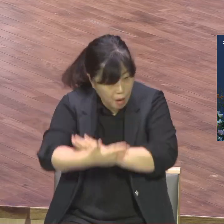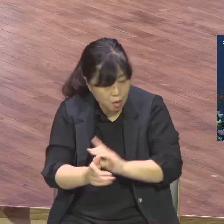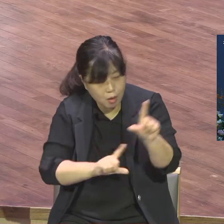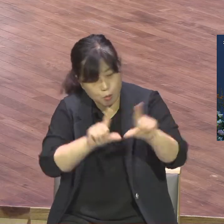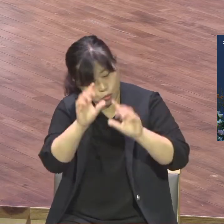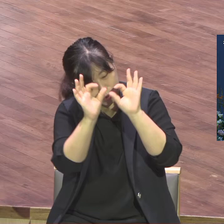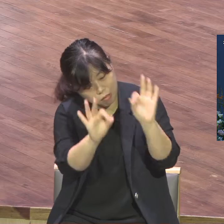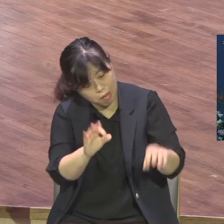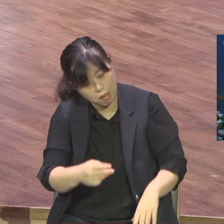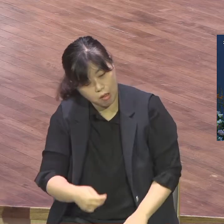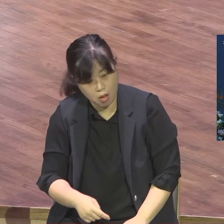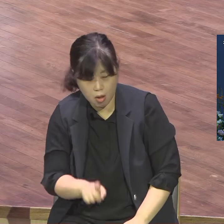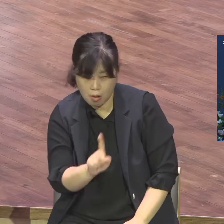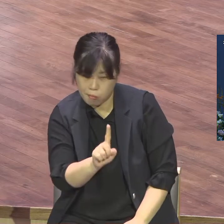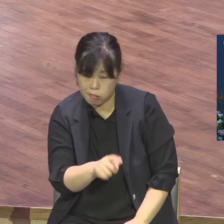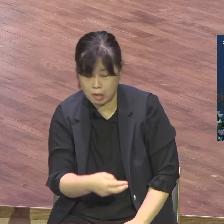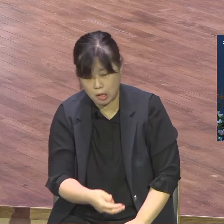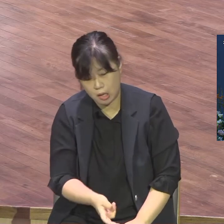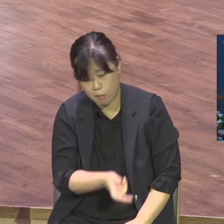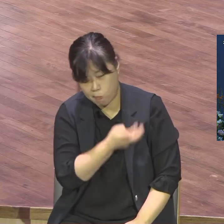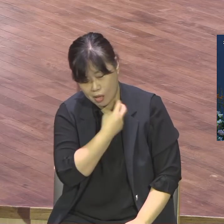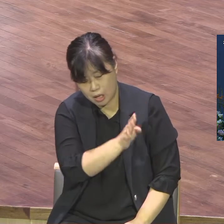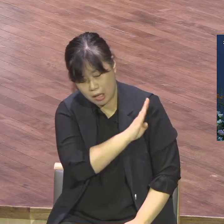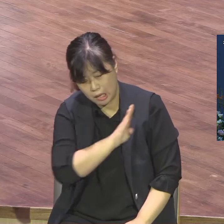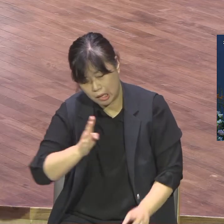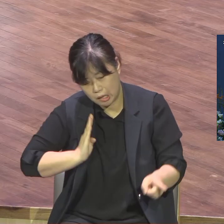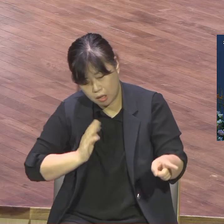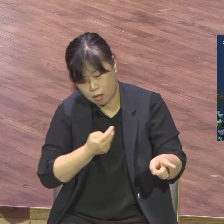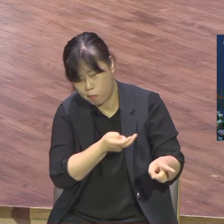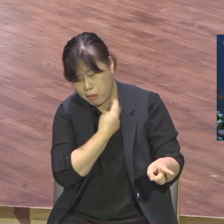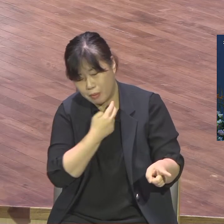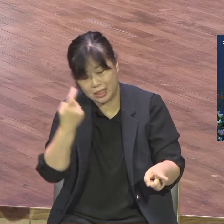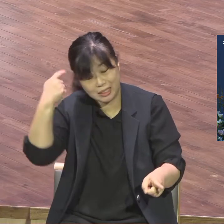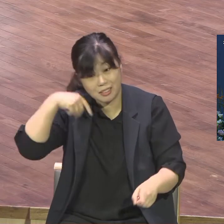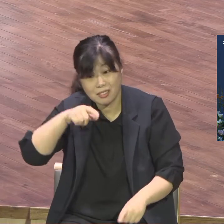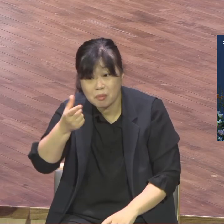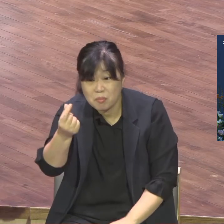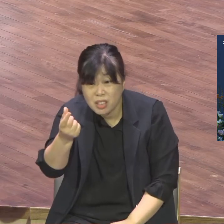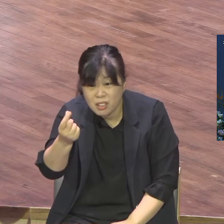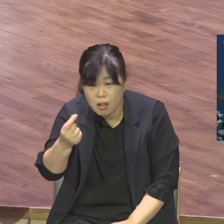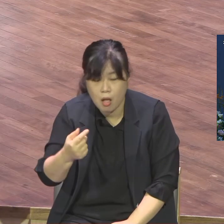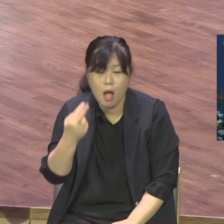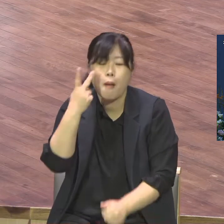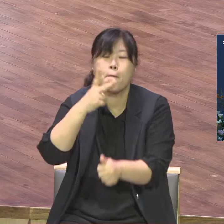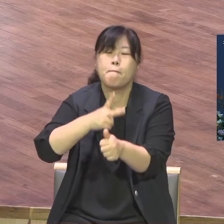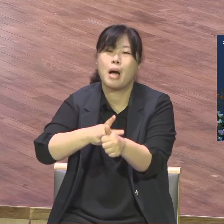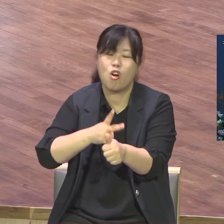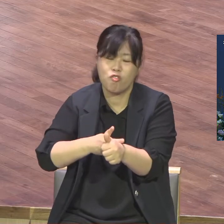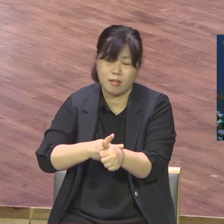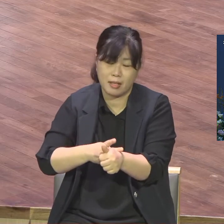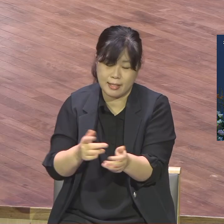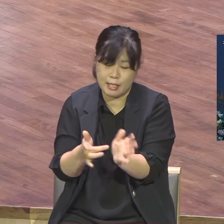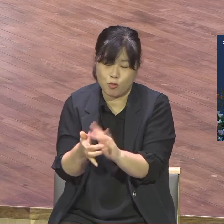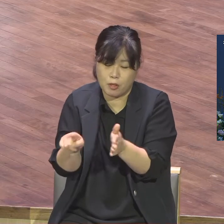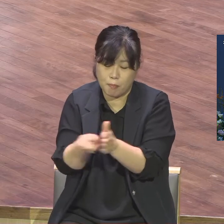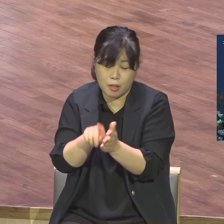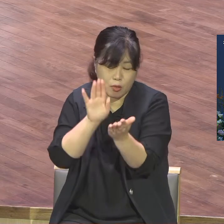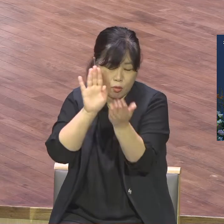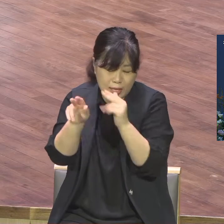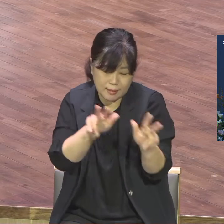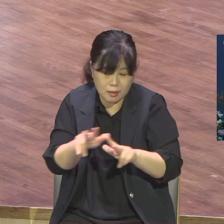절대 제자. 여기에 여러분 다른 이유 변명이 없습니다. 해봐야 아무